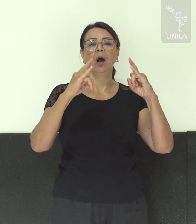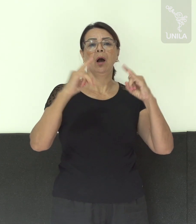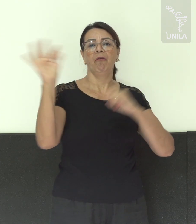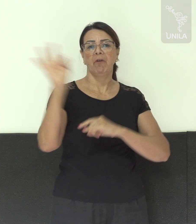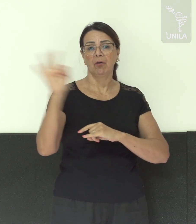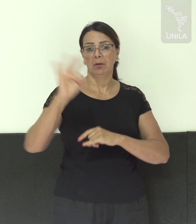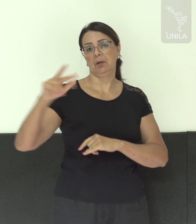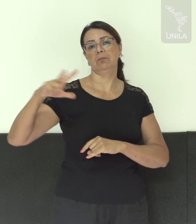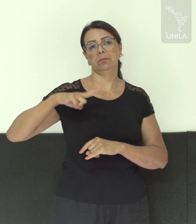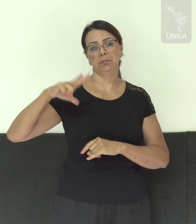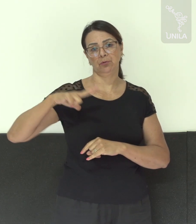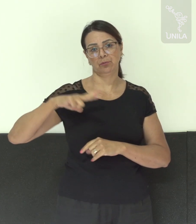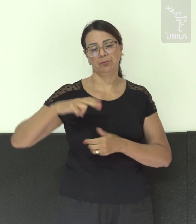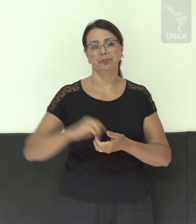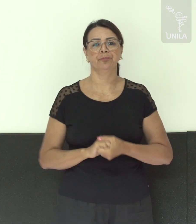privadas.